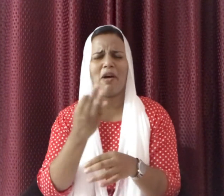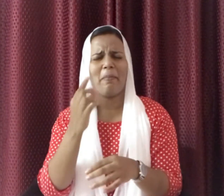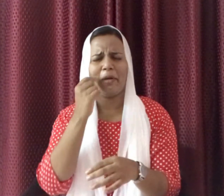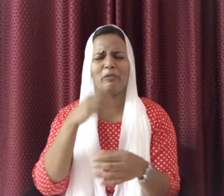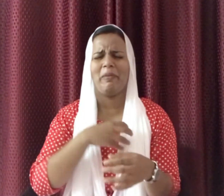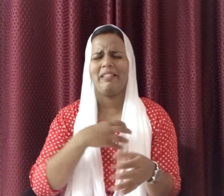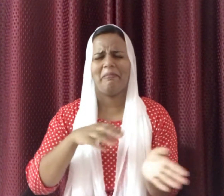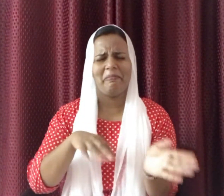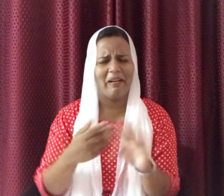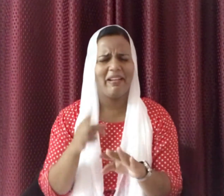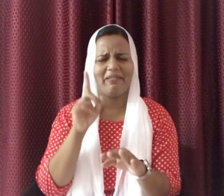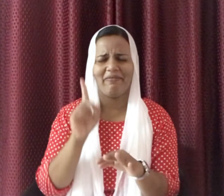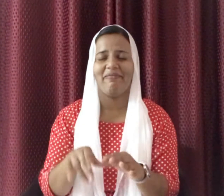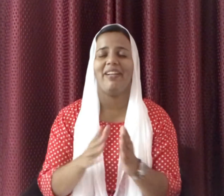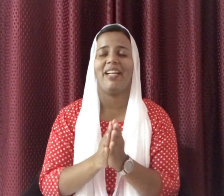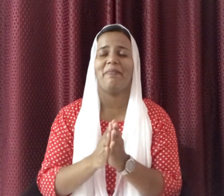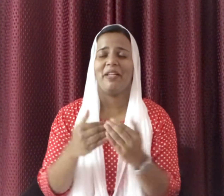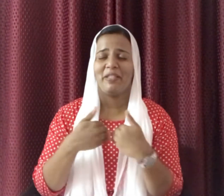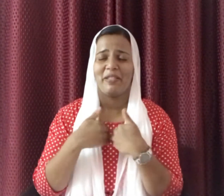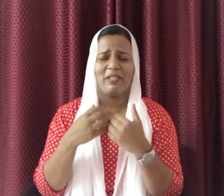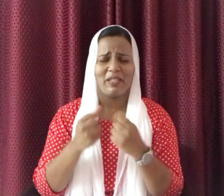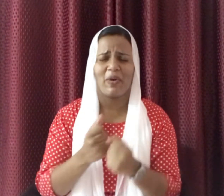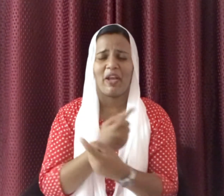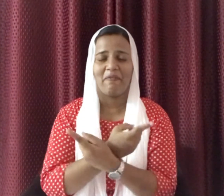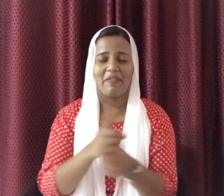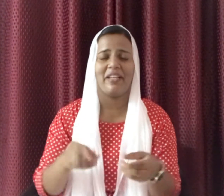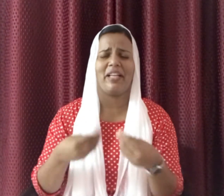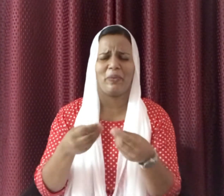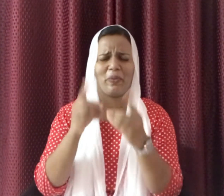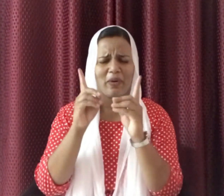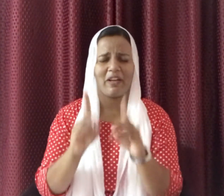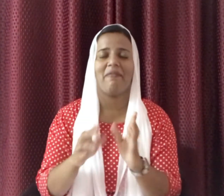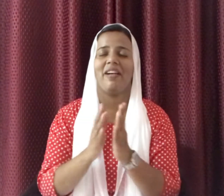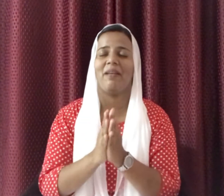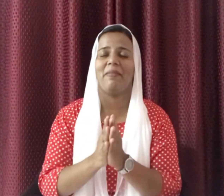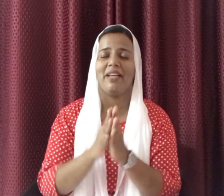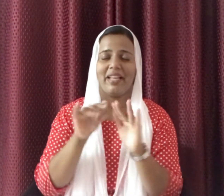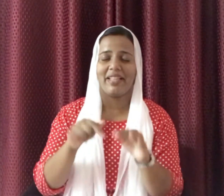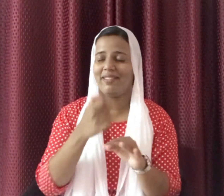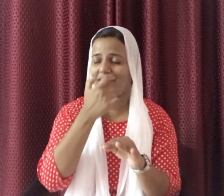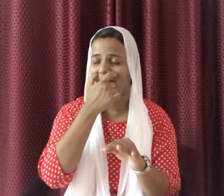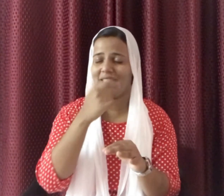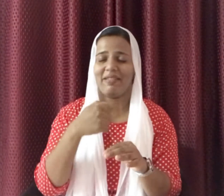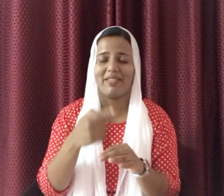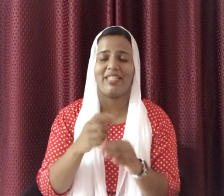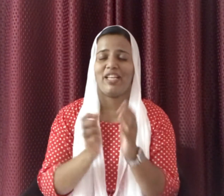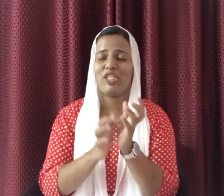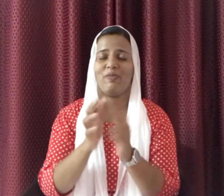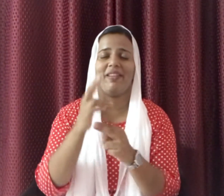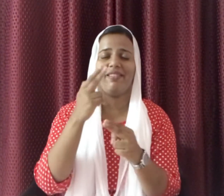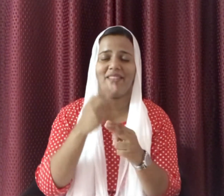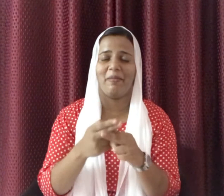മനസ്സാന്തരപ്പെടുവാൻ, അനേകർ സൗഖ്യമാകുവാൻ, അനേകർ വിടുവിക്കപ്പെടുവാൻ ഇന്നത്തെ ദിവസം കർത്താവ് ഇടവരുത്തണം. ഈ കർത്തൃ ദിവസത്തെ ഞങ്ങൾ യേശു ക്രിസ്തുവിൻ്റെ നാമത്തിൽ